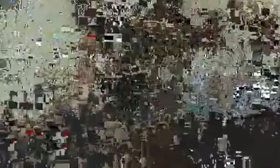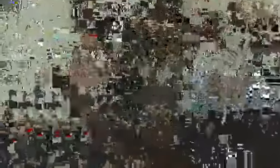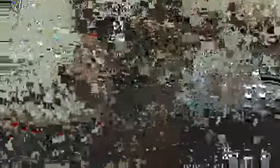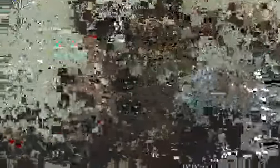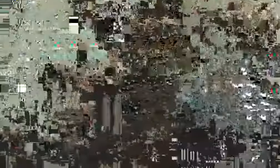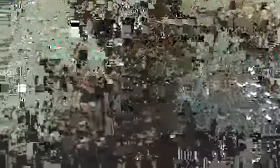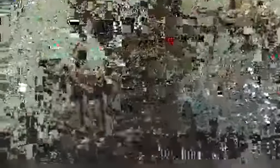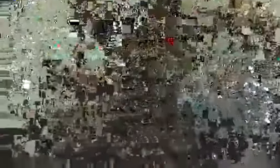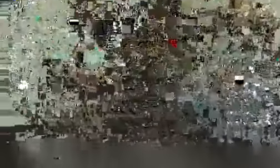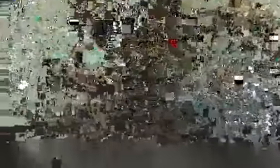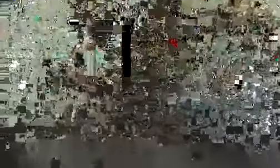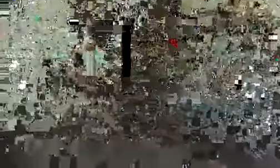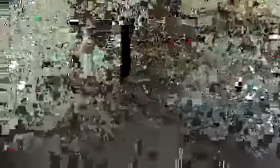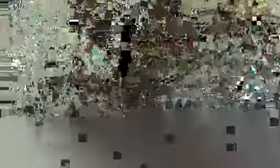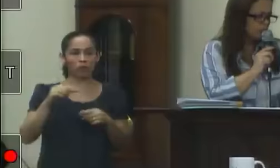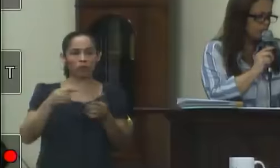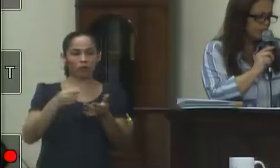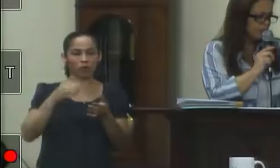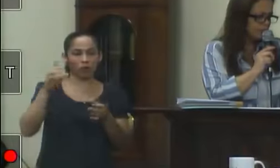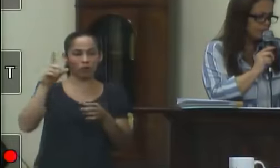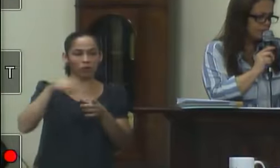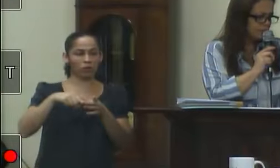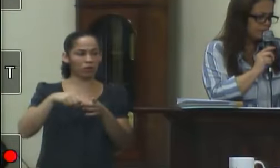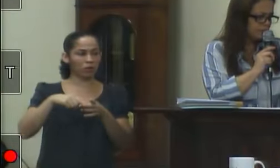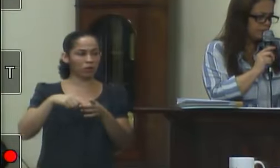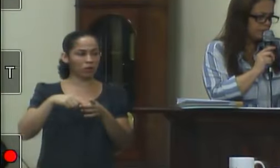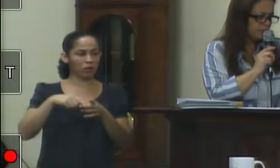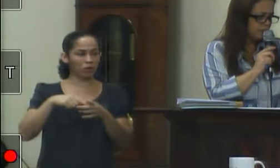caiu foi o incremento, né?